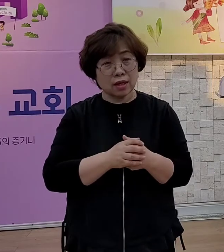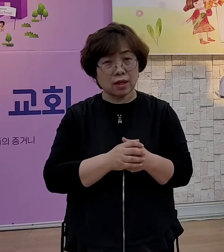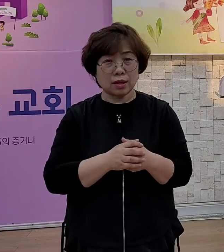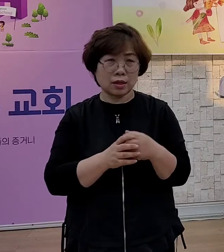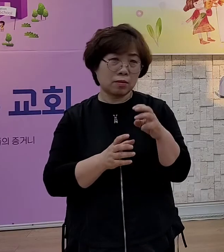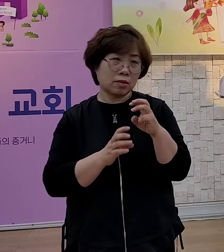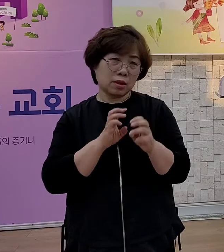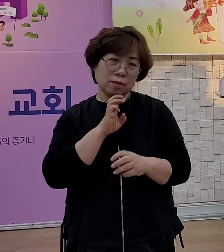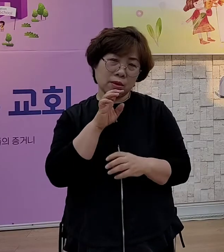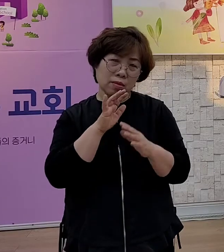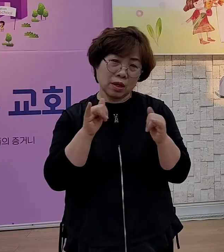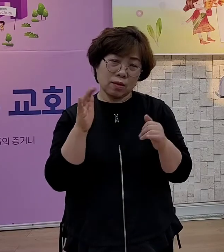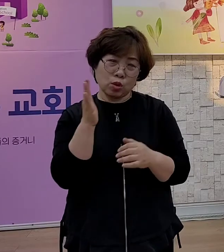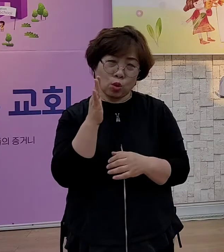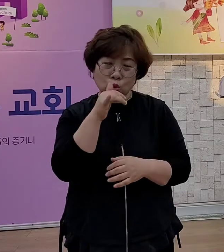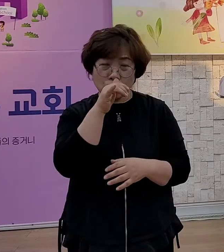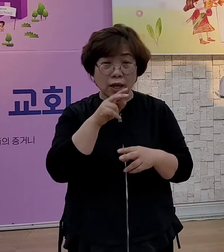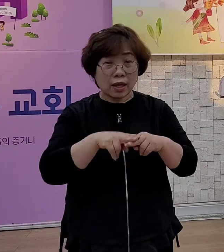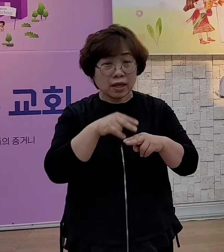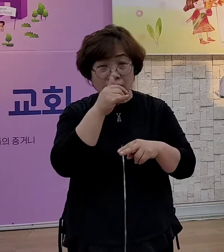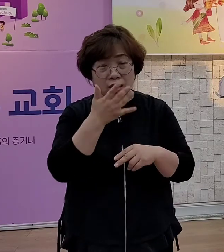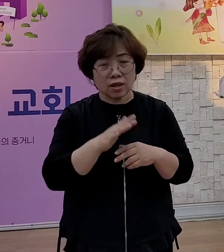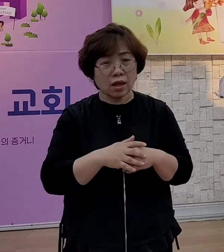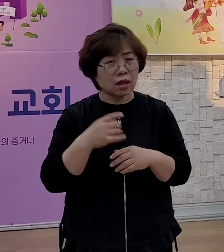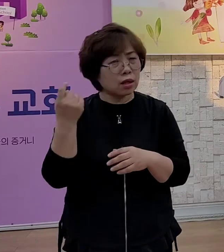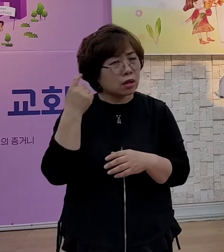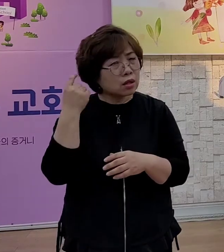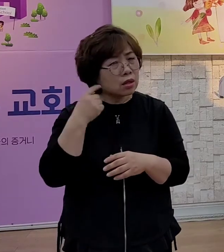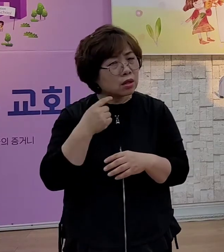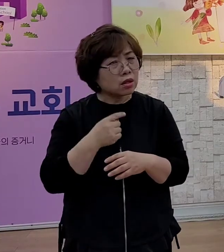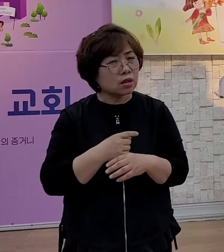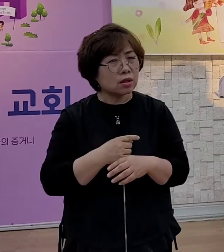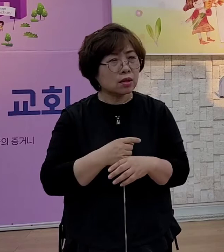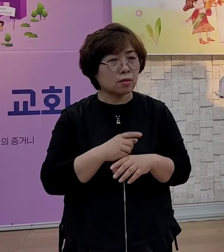정도 계시지만 이 듣는 게 다 달라요.